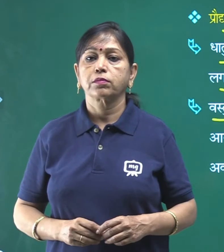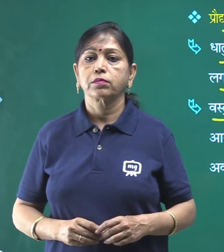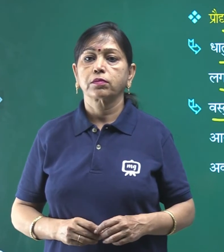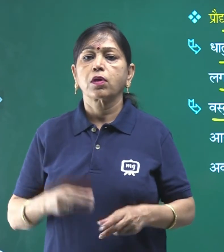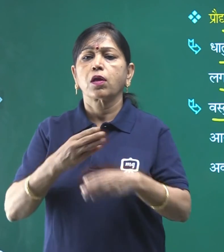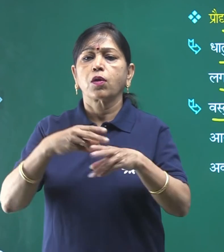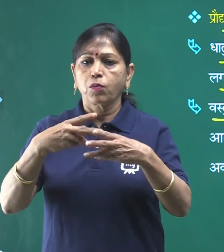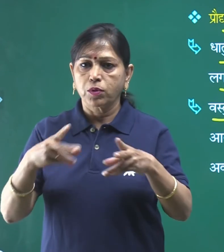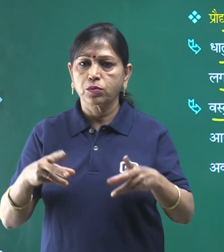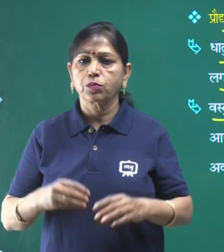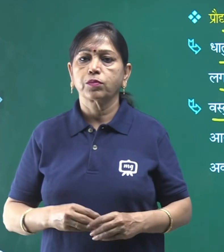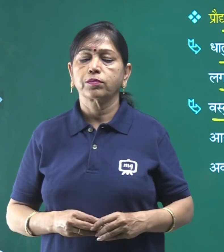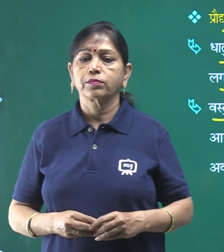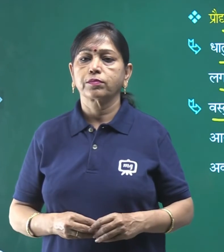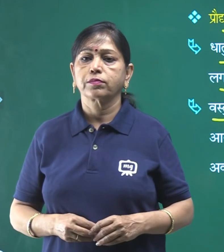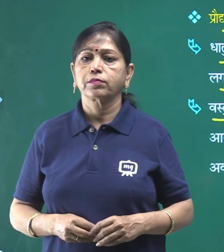वस्तुओं,